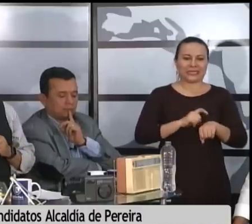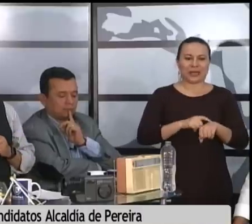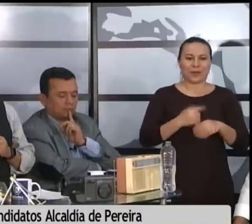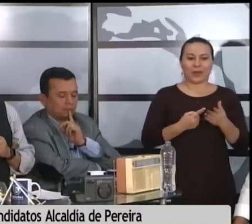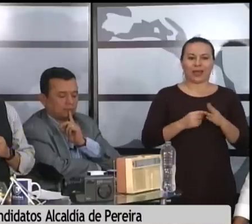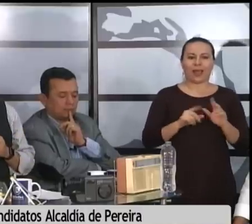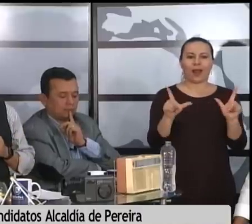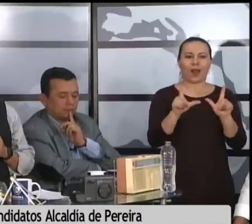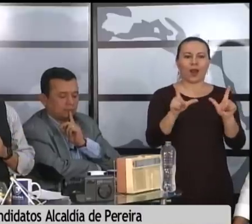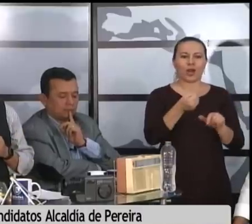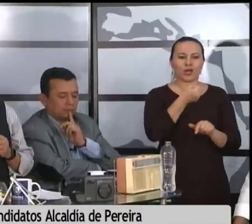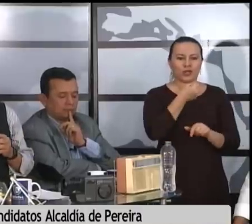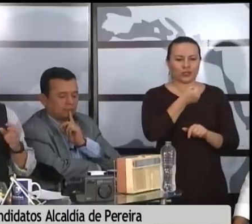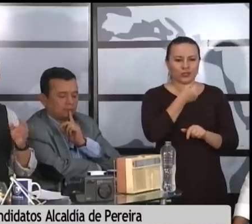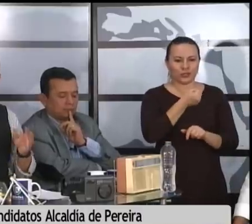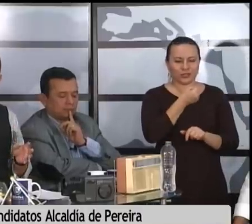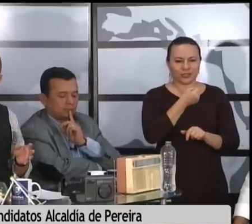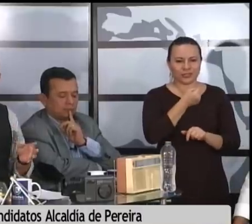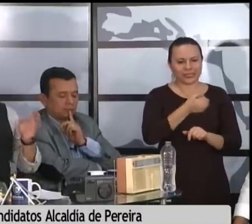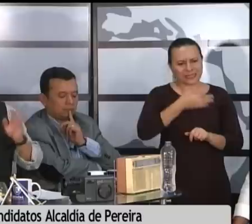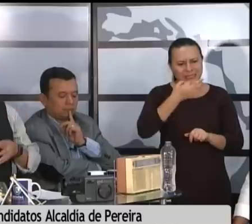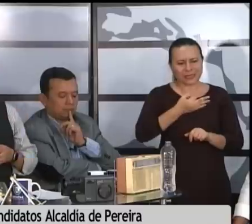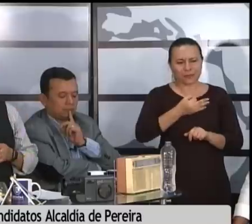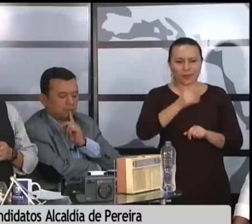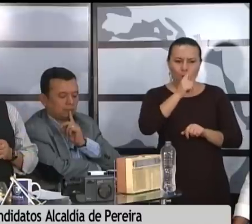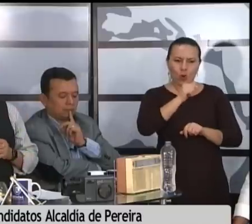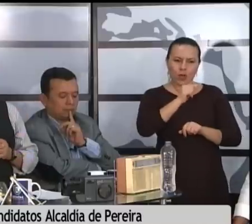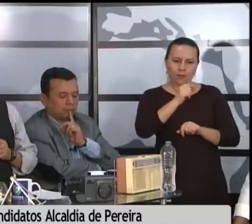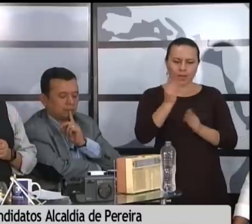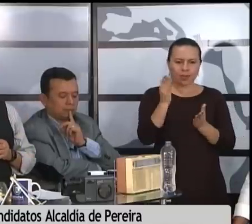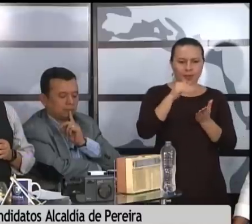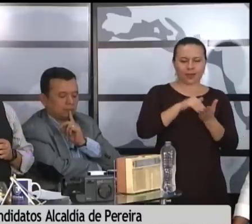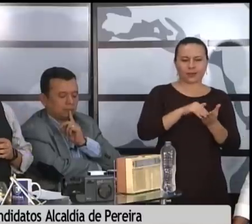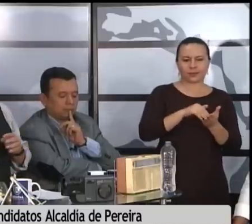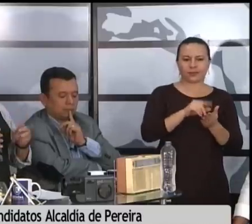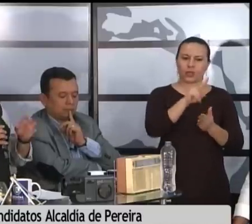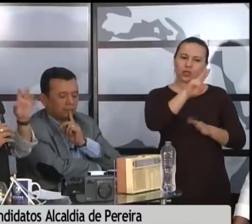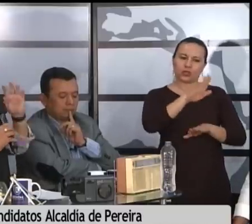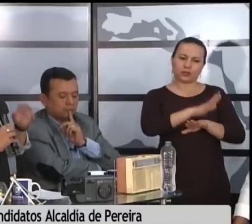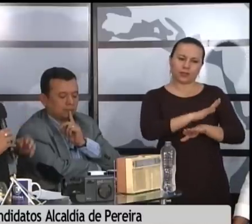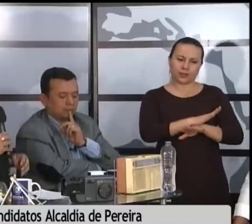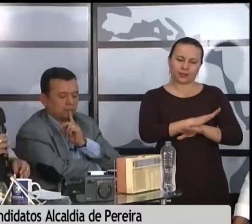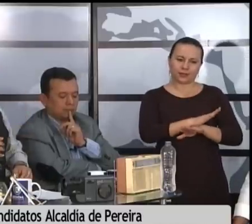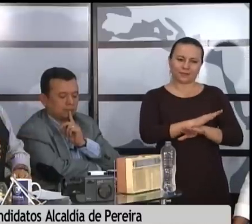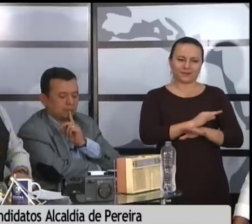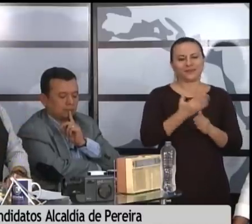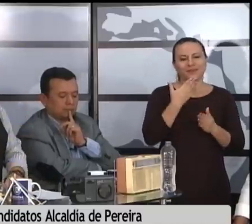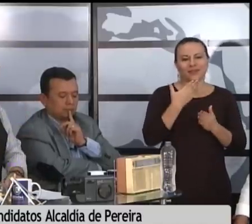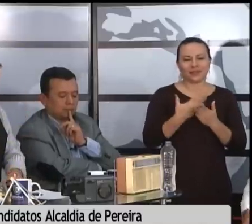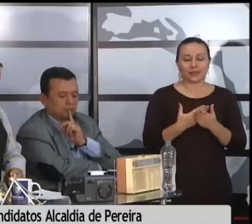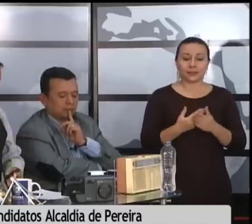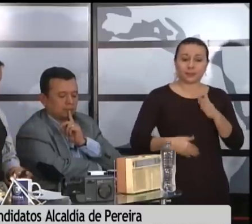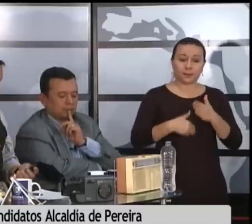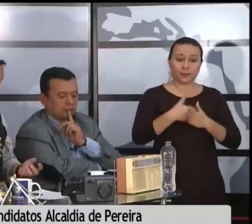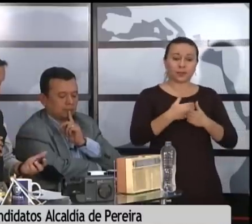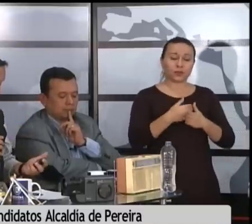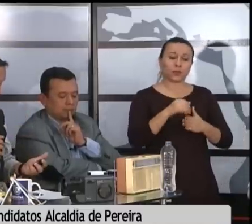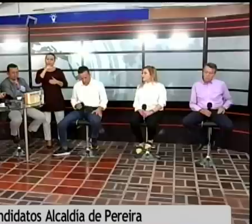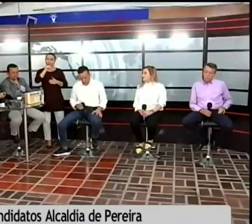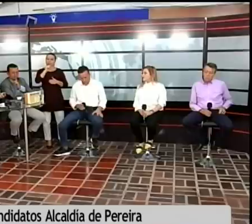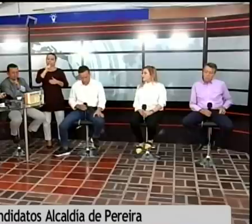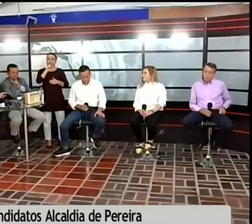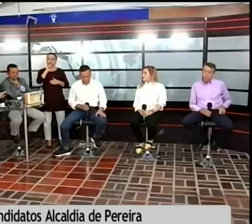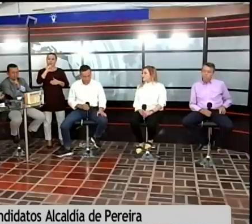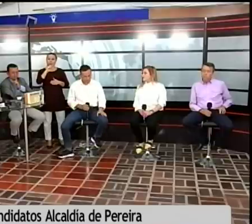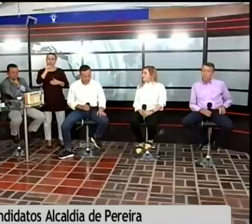CNC del mediodía. Regularmente va a la 1:30 de la tarde hasta las 2. Empiezo con la doctora Carolina, con esta